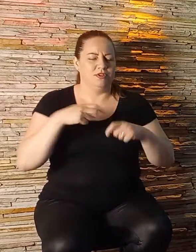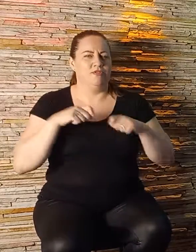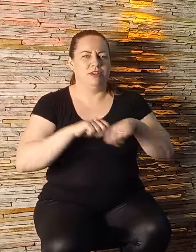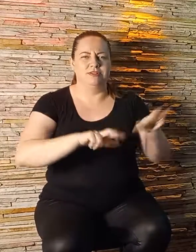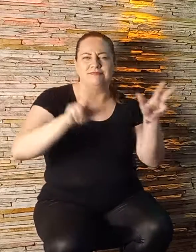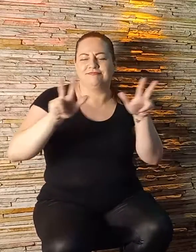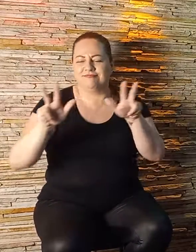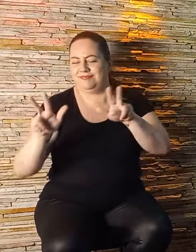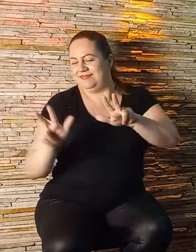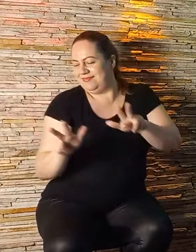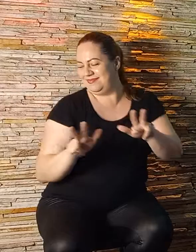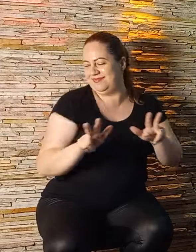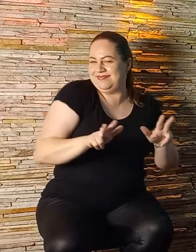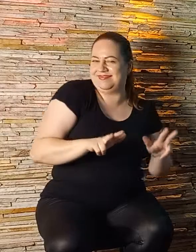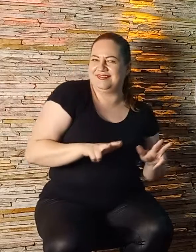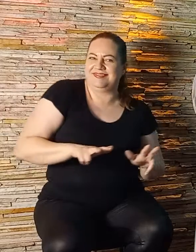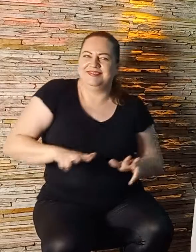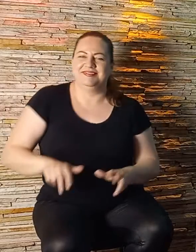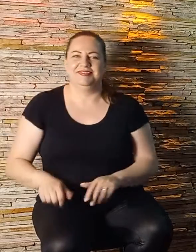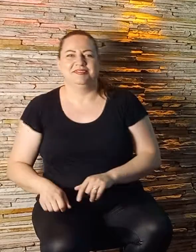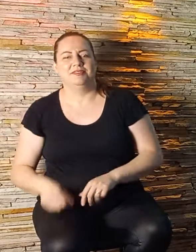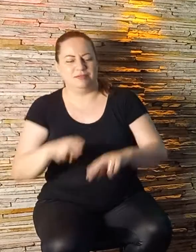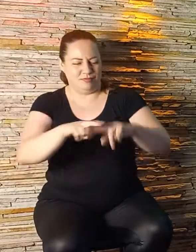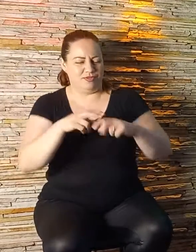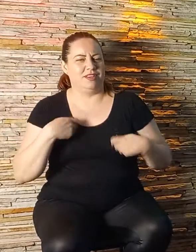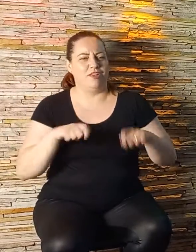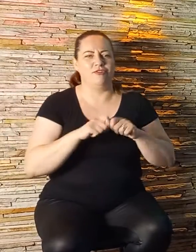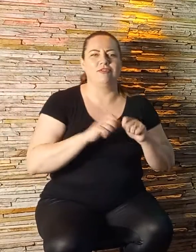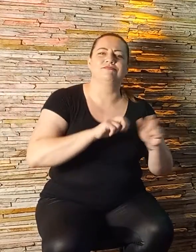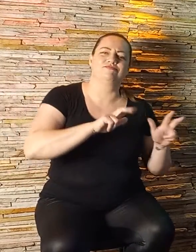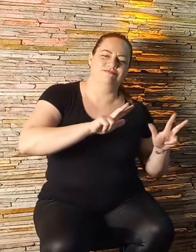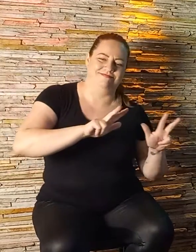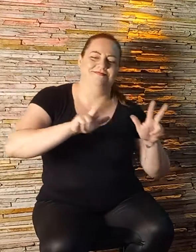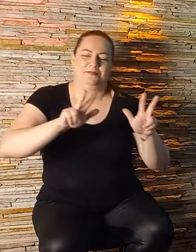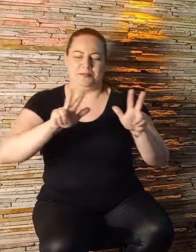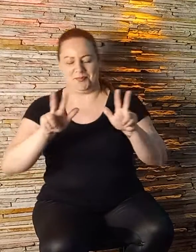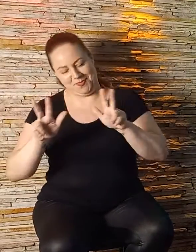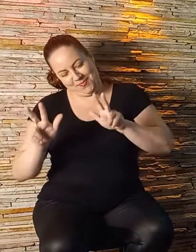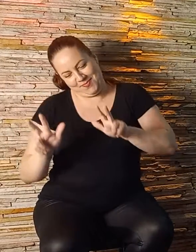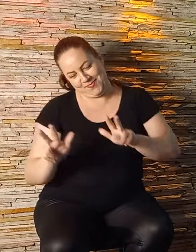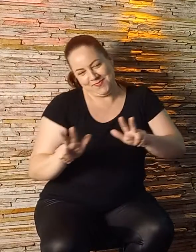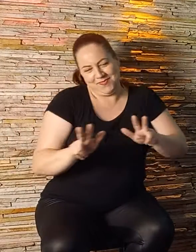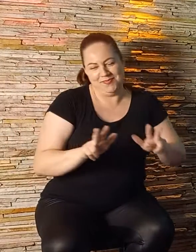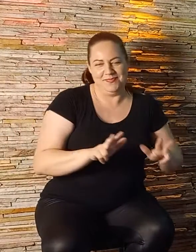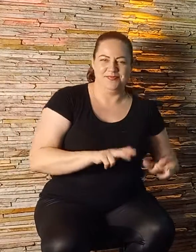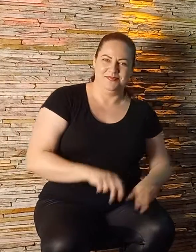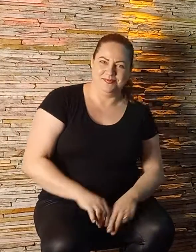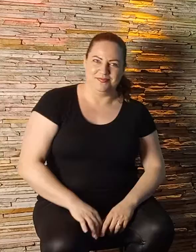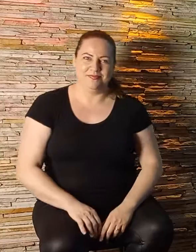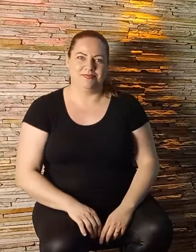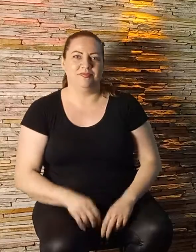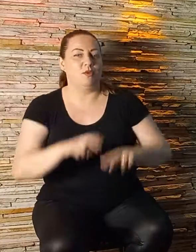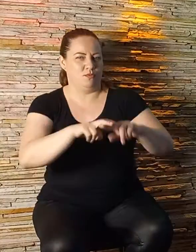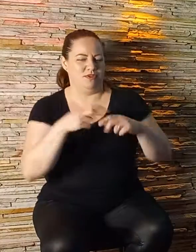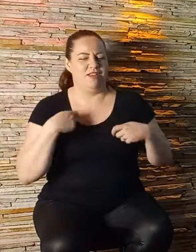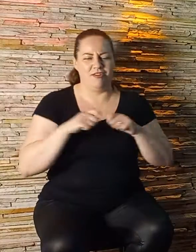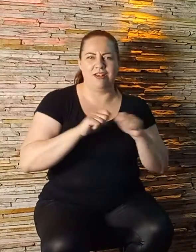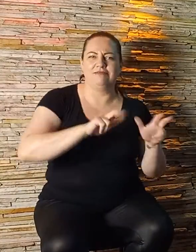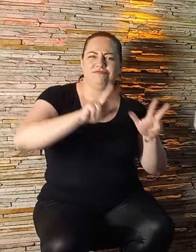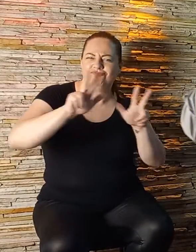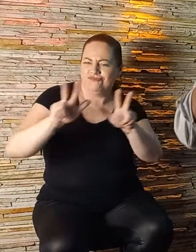faço é isso é uma pré e é por isso que eu faço um salve lá para quarta também vida e é por